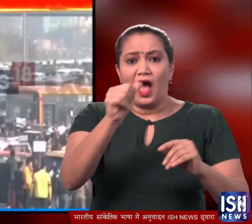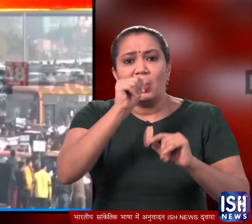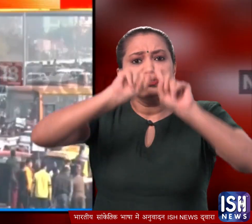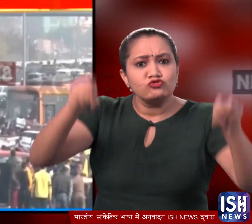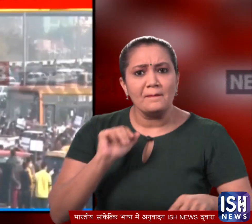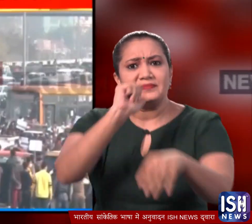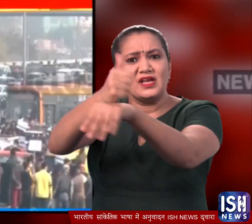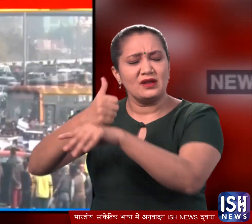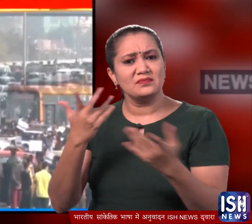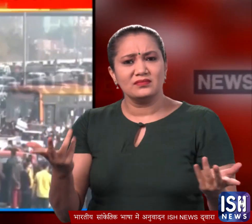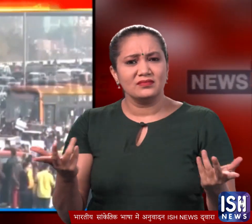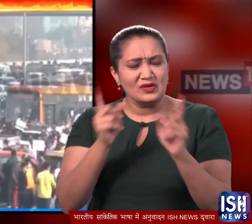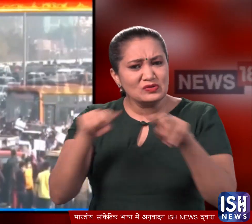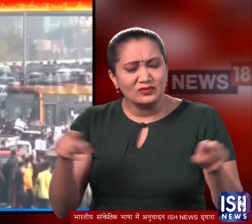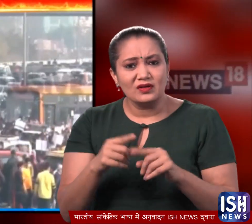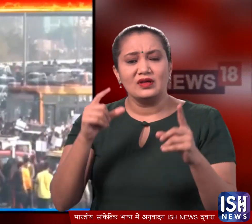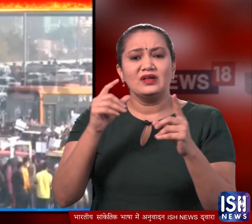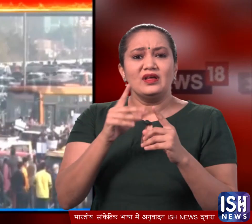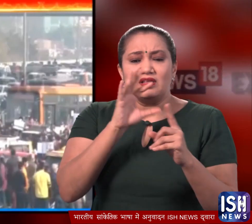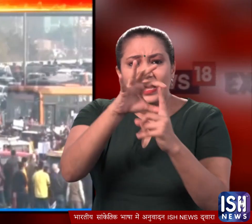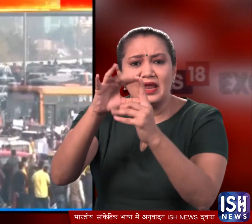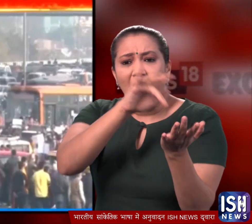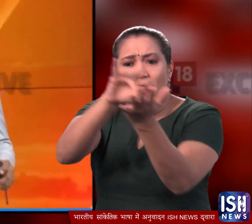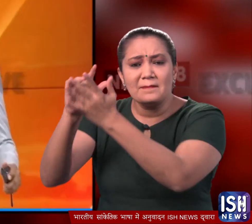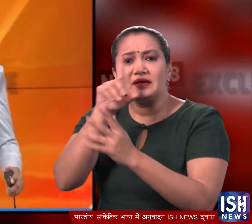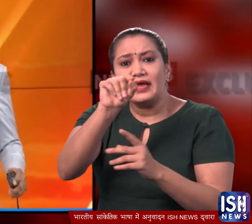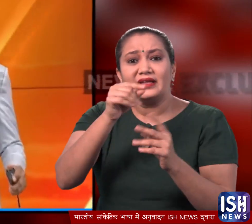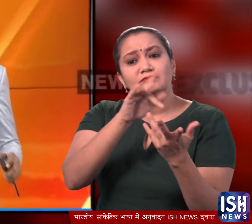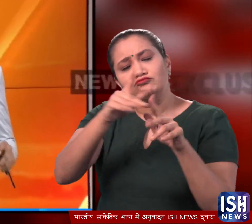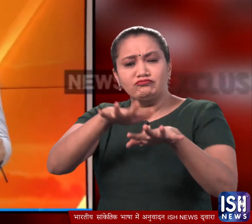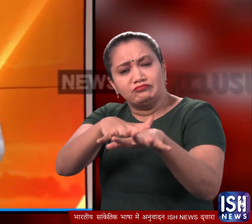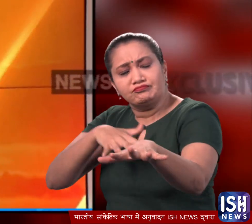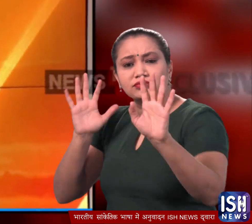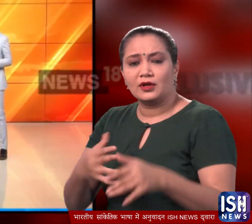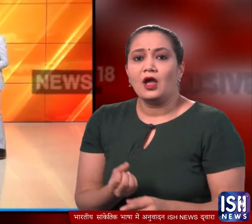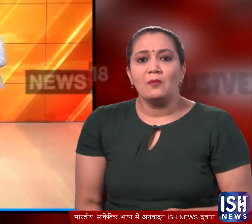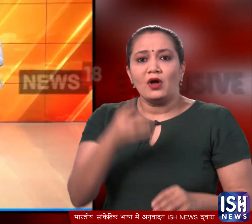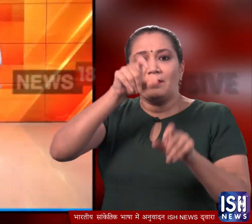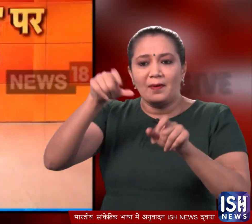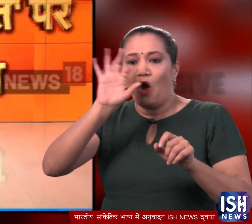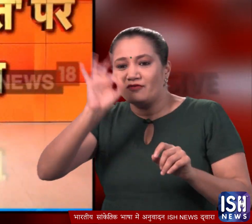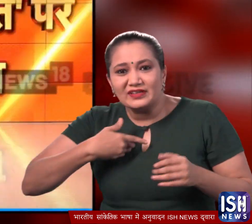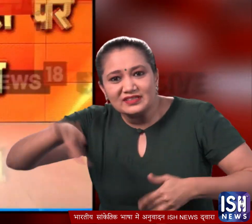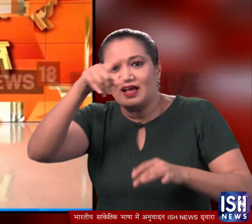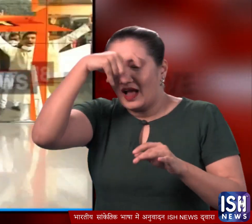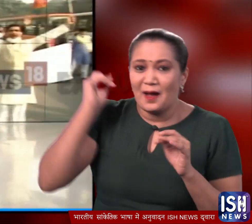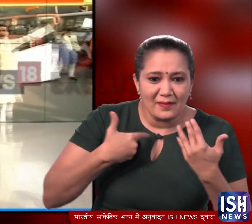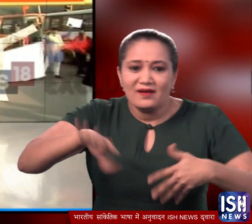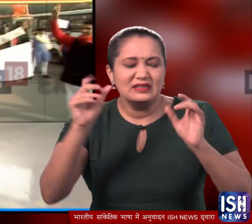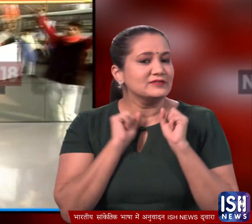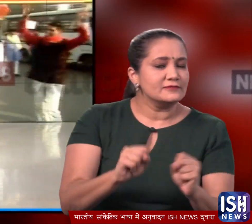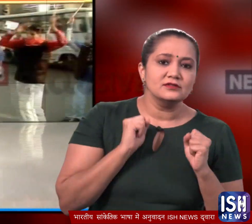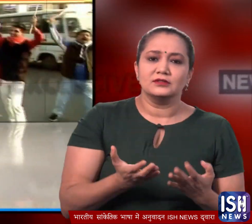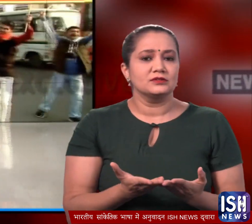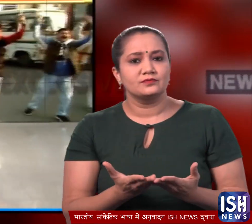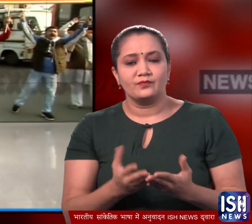रही है और दिल्ली की 10 से ज्यादा जगहों पर सड़कें जैम कर दी, जिससे सुबह सुबह काम पर निकले लोगों को बहुत परेशानी हुई। वैसे बीजेपी